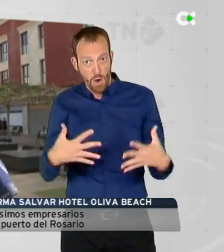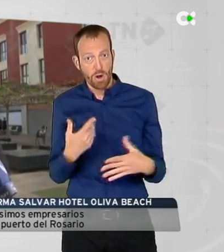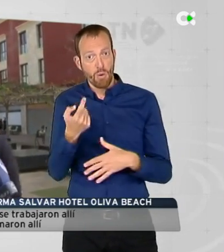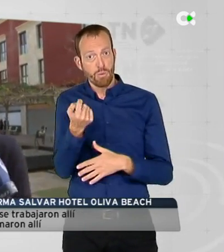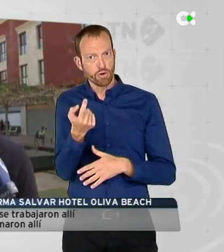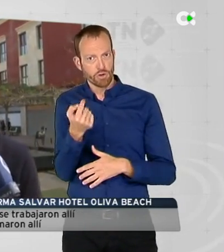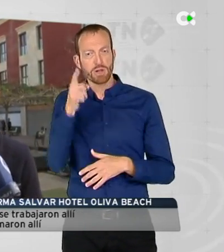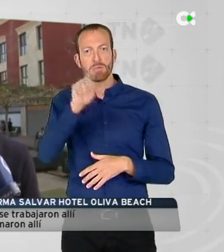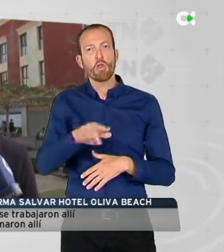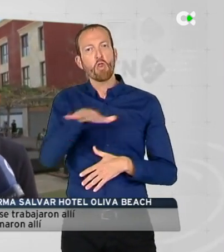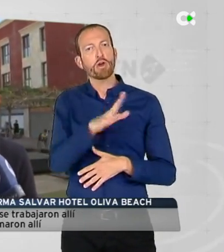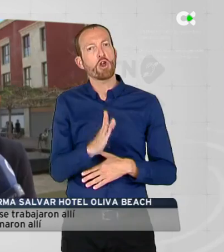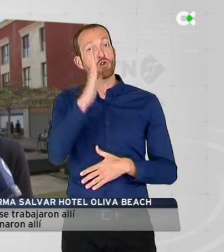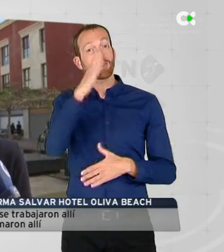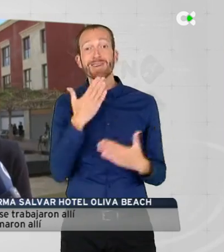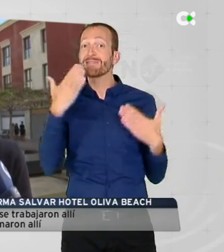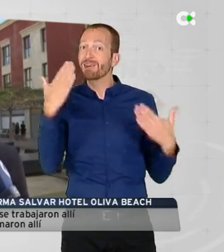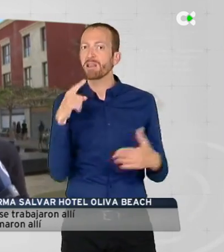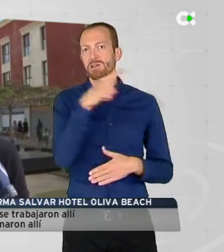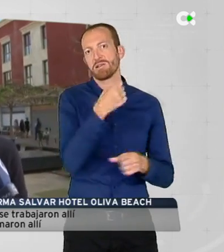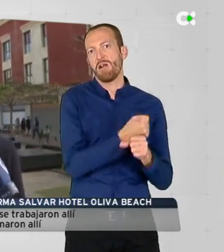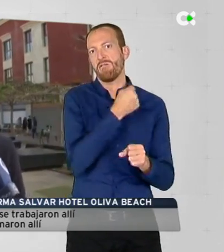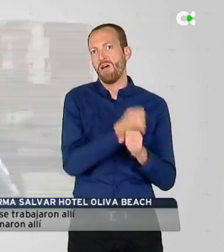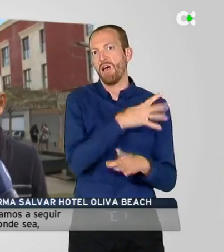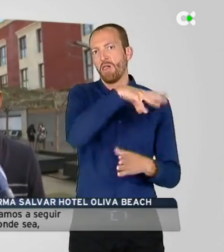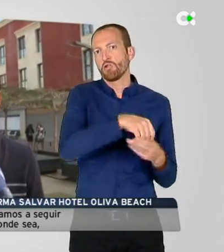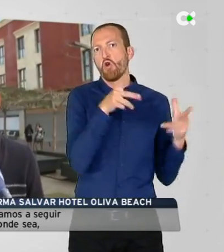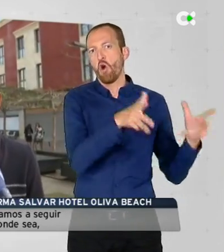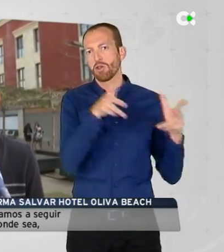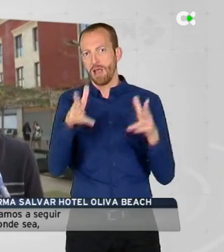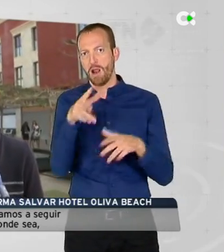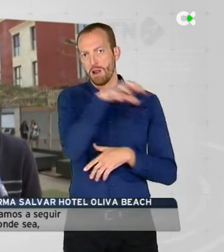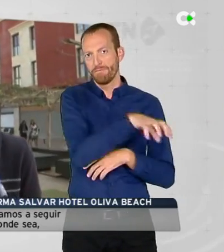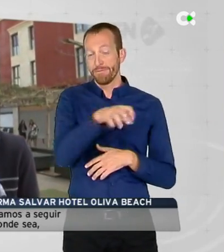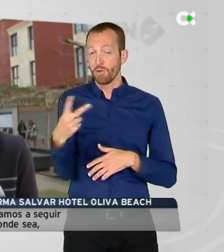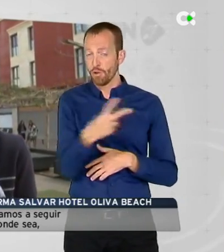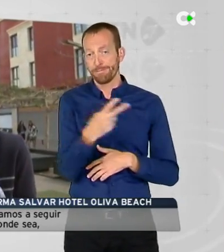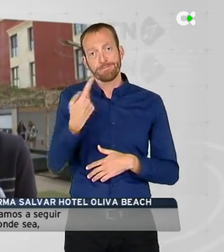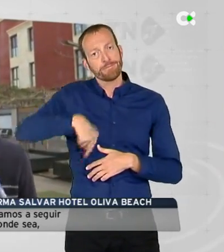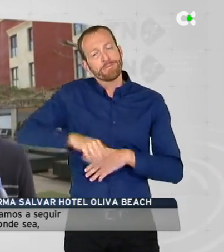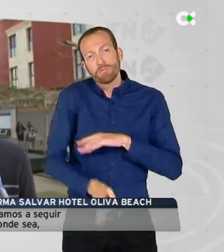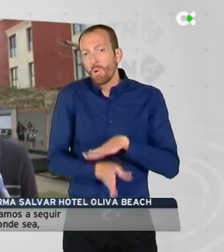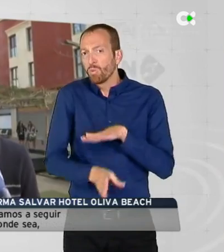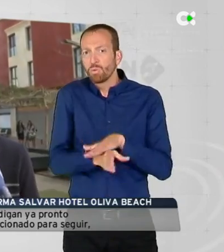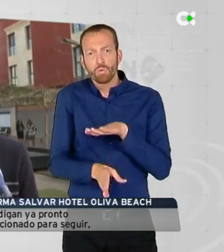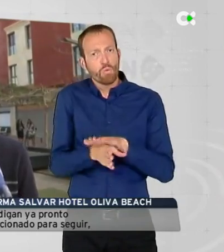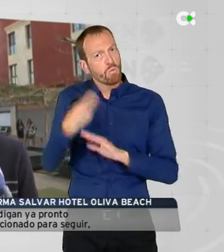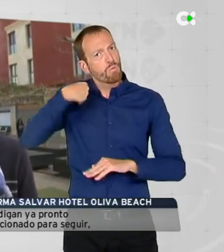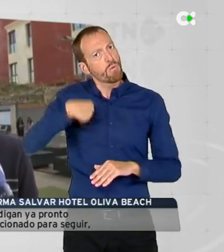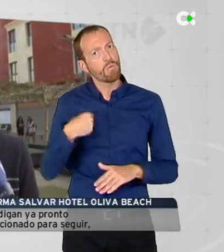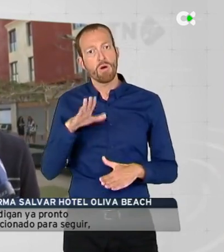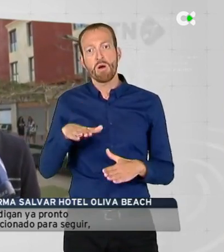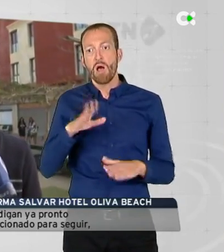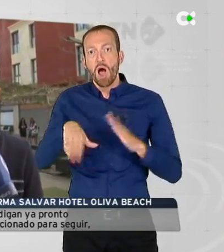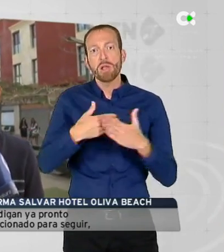Puerto Rosario y en la zona norte se trabajaron allí, se formaron allí. Y nosotros vamos a seguir hasta donde sea, hasta que nos digan ya